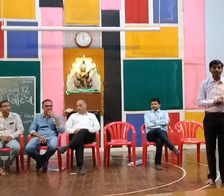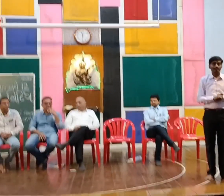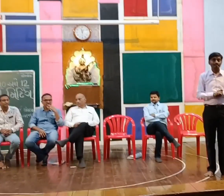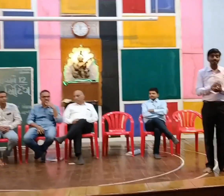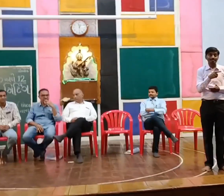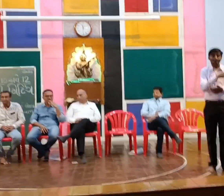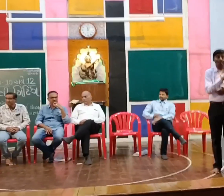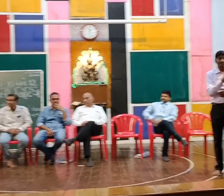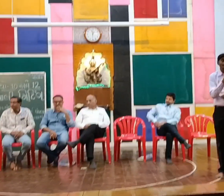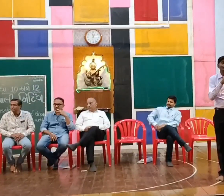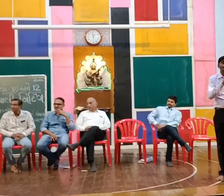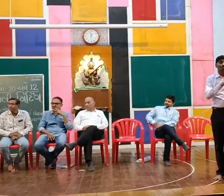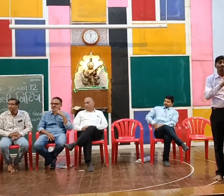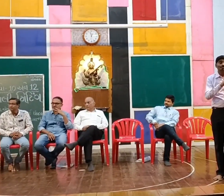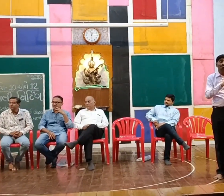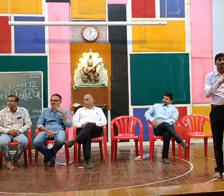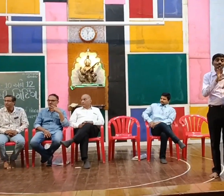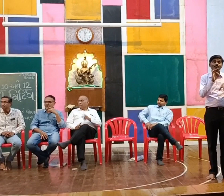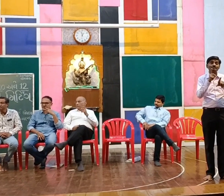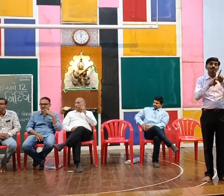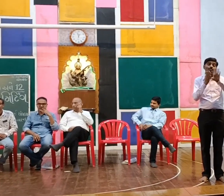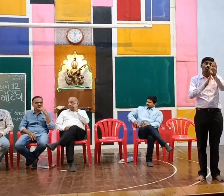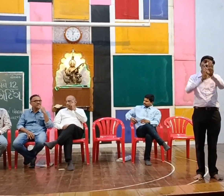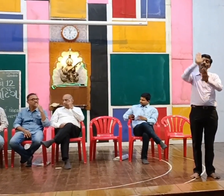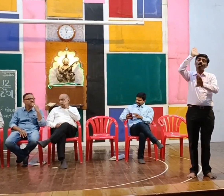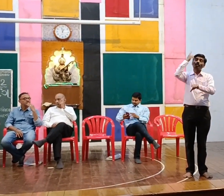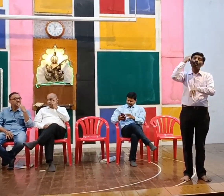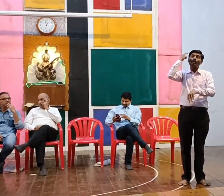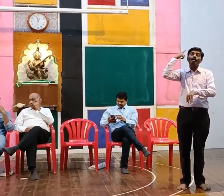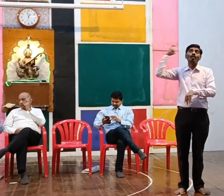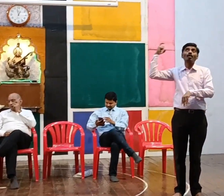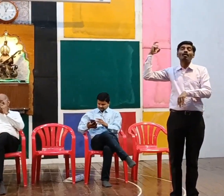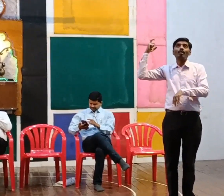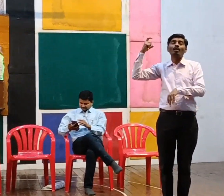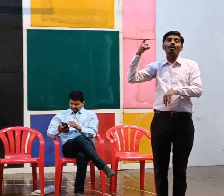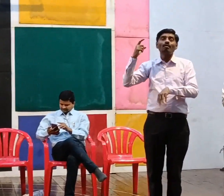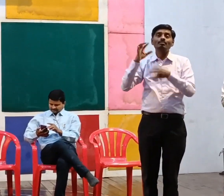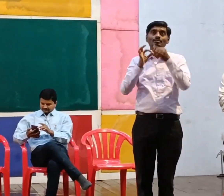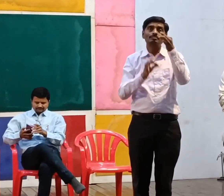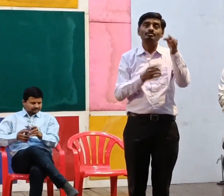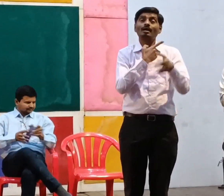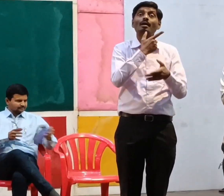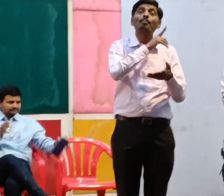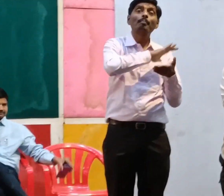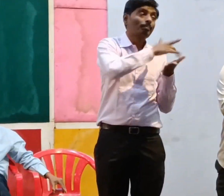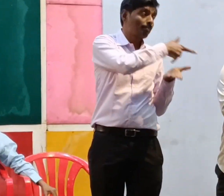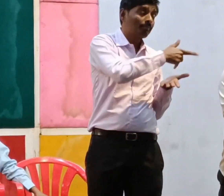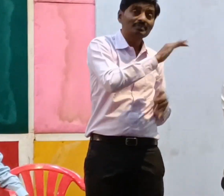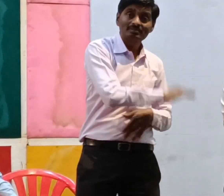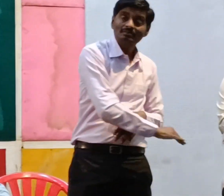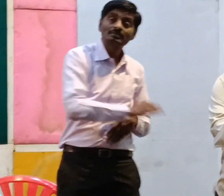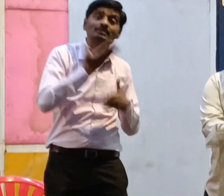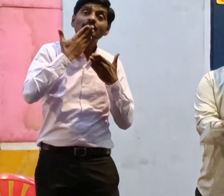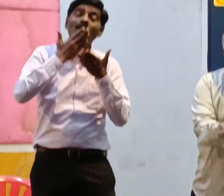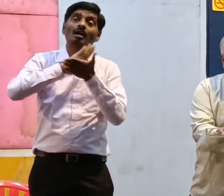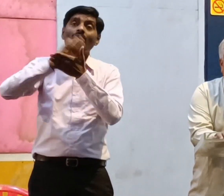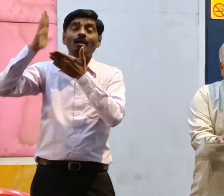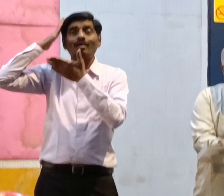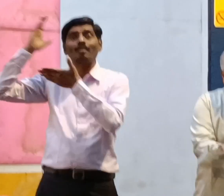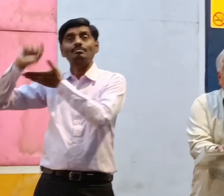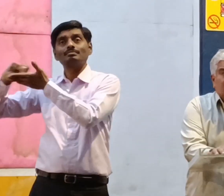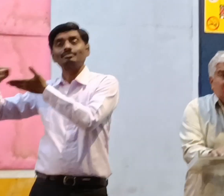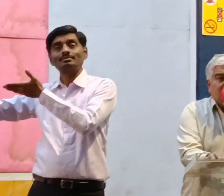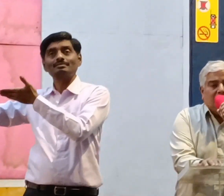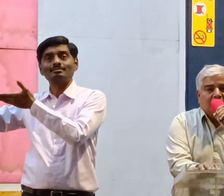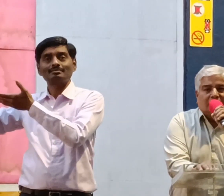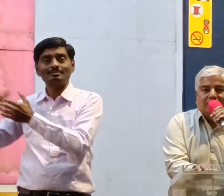મને 40 વર્ષ પહેલાંની એક યાદ આવે છે અમે બોર્ડિંગમાં ભણતા ત્યારે એક નાનકડા એવા ગામનો